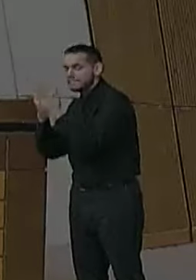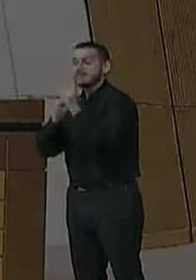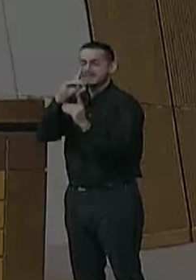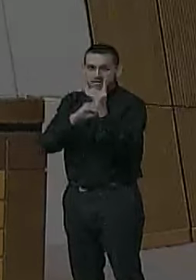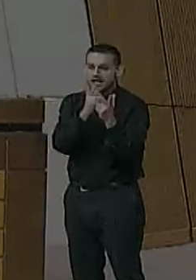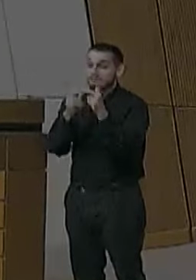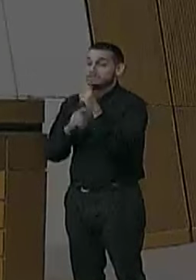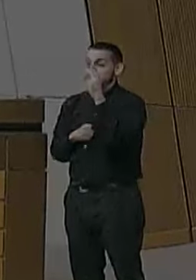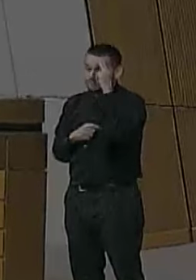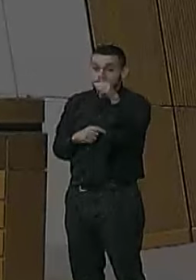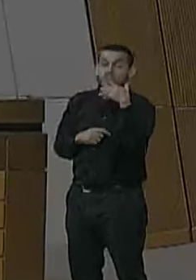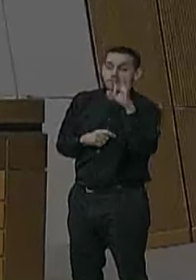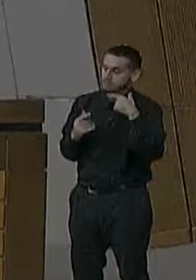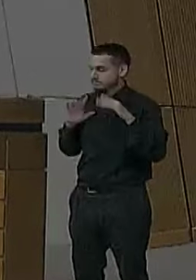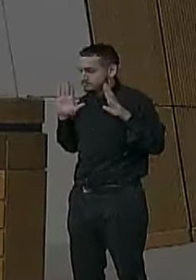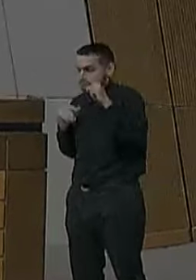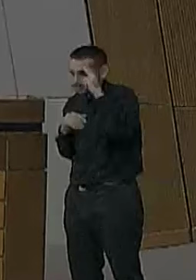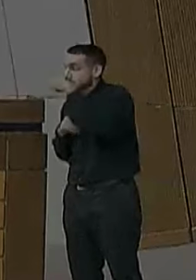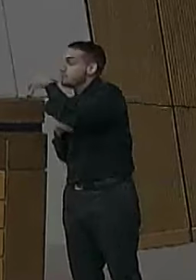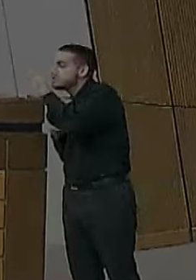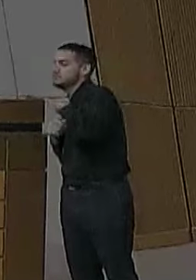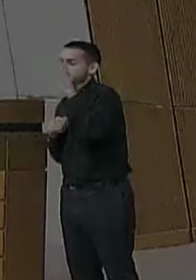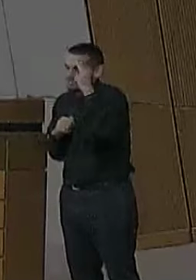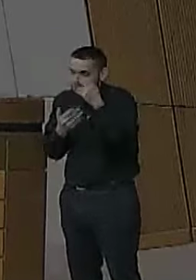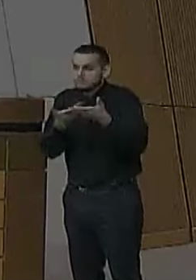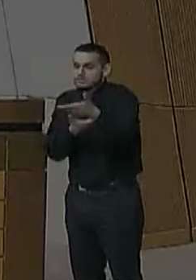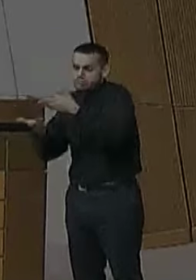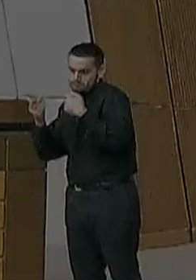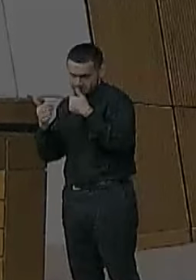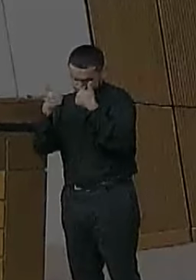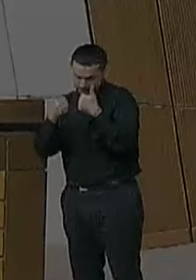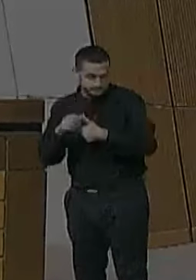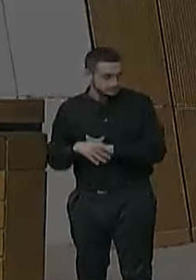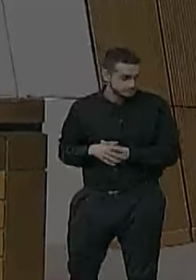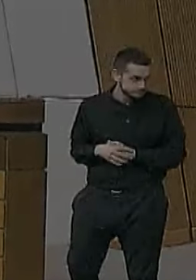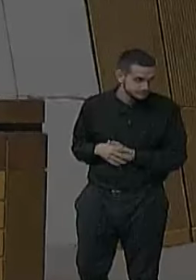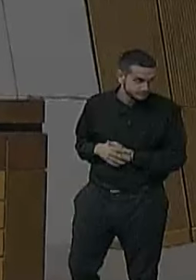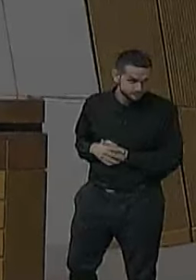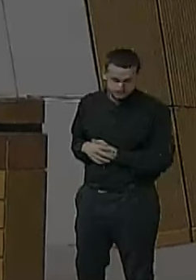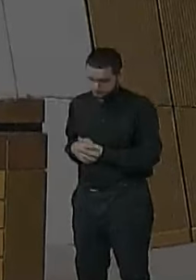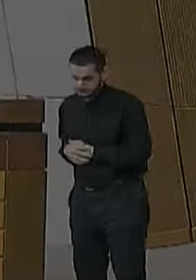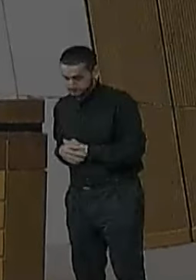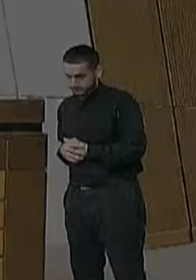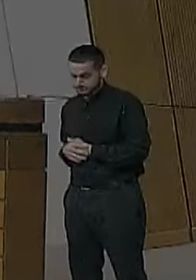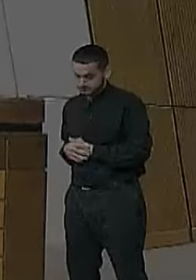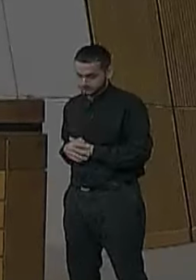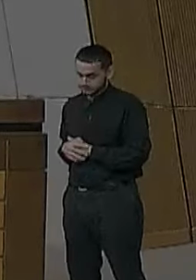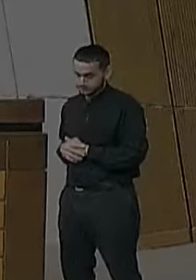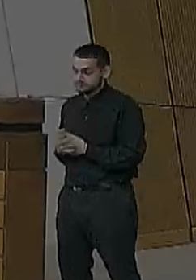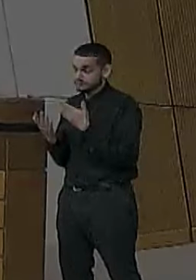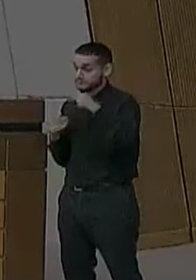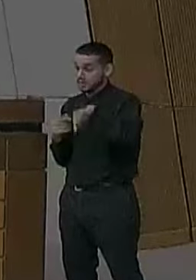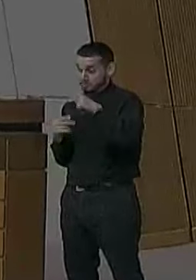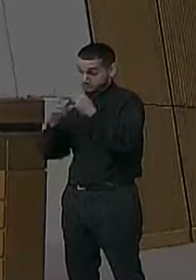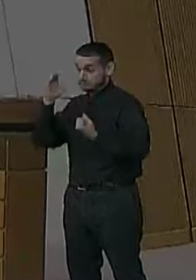todo respetar el punto de vista de cada compañero que esté interviniendo delante nuestro. Entonces, para